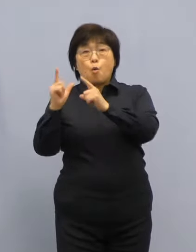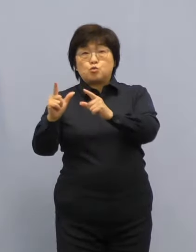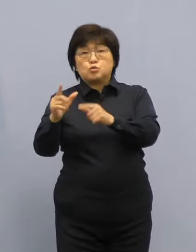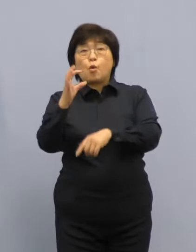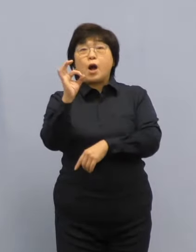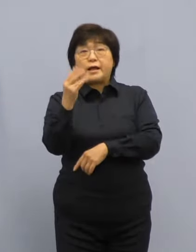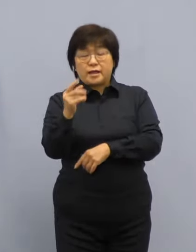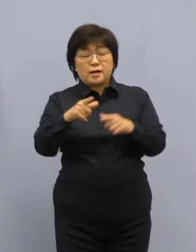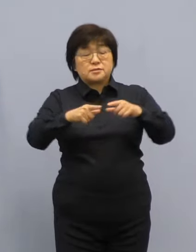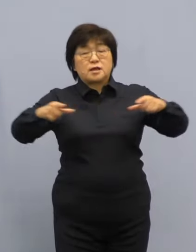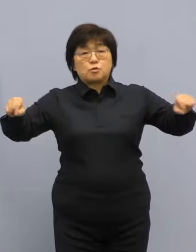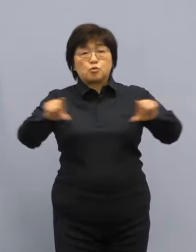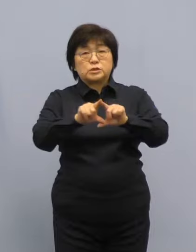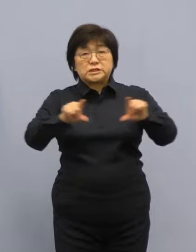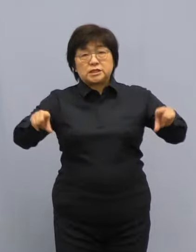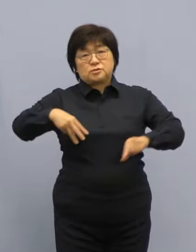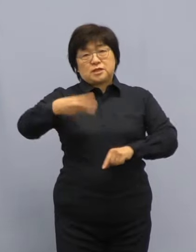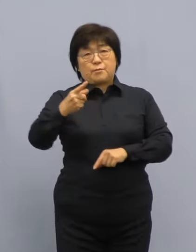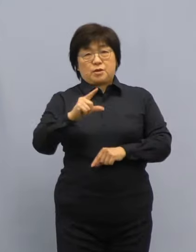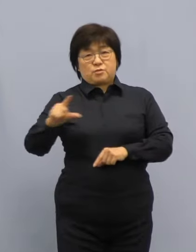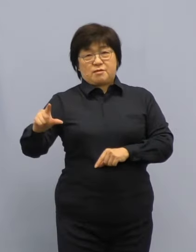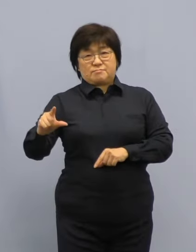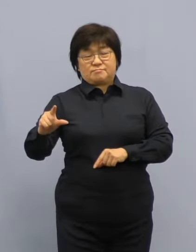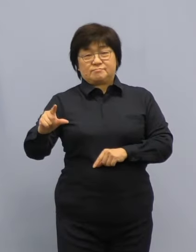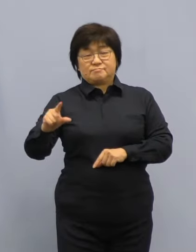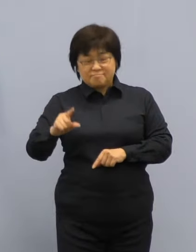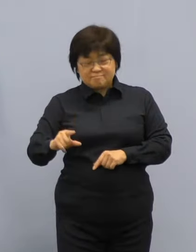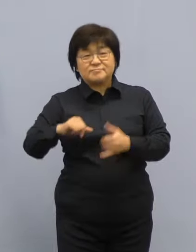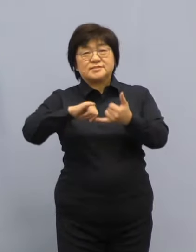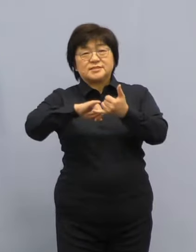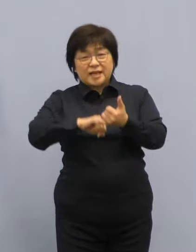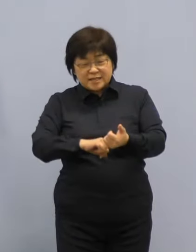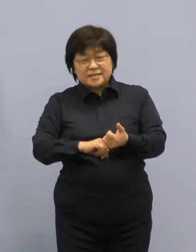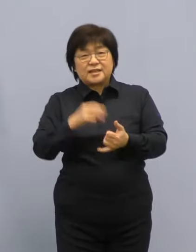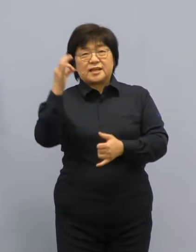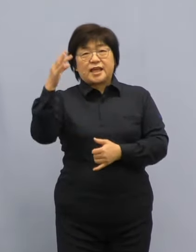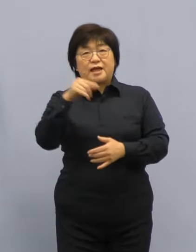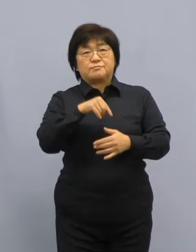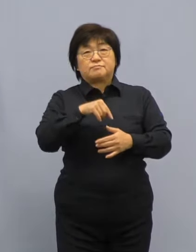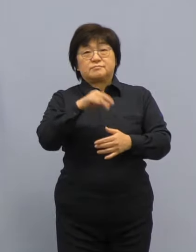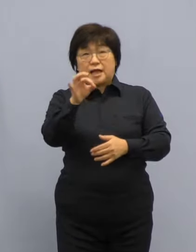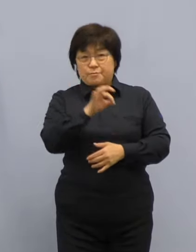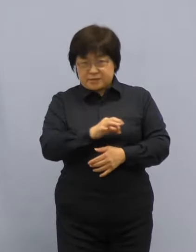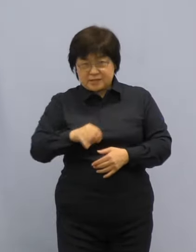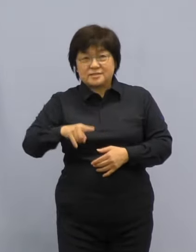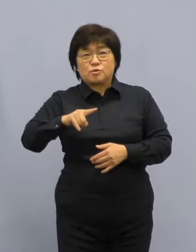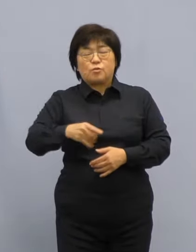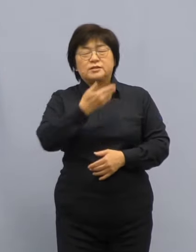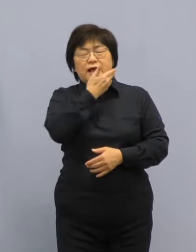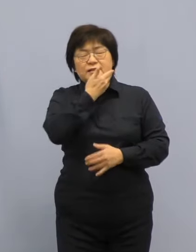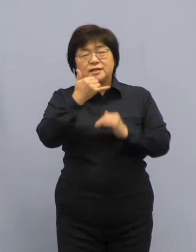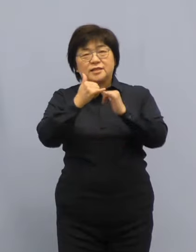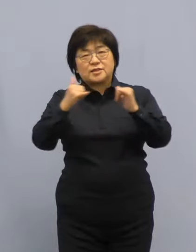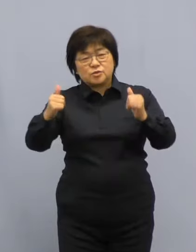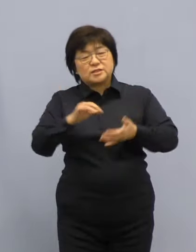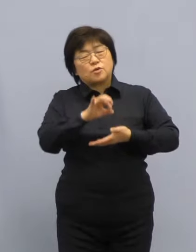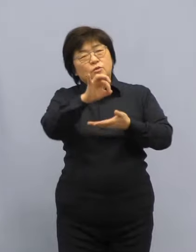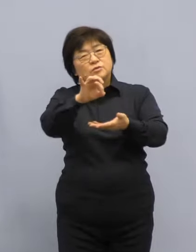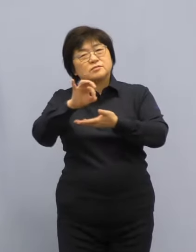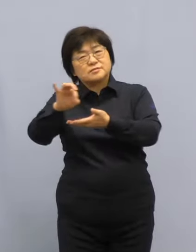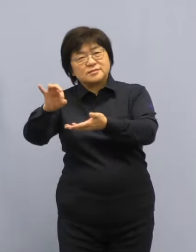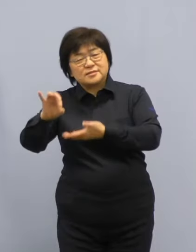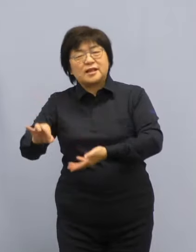といったお得になってございます。ぜひこの機会に素晴らしい県産品の数々を大切な方々へ贈り物として